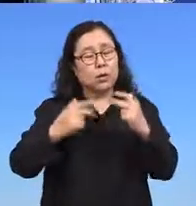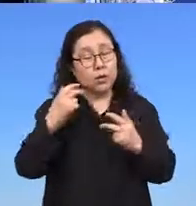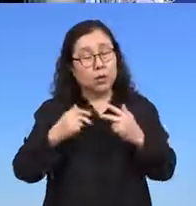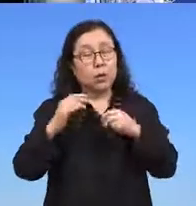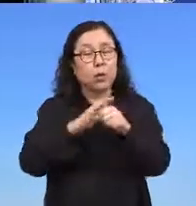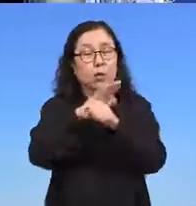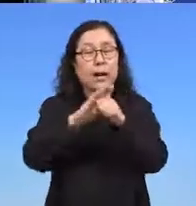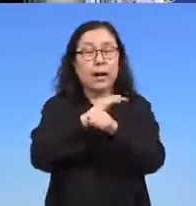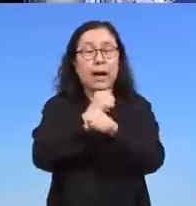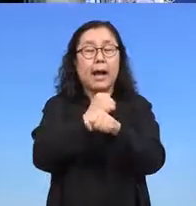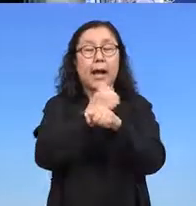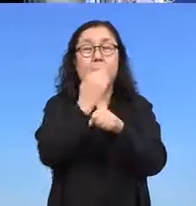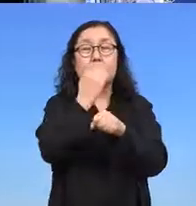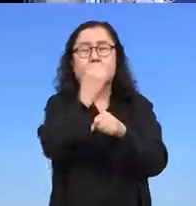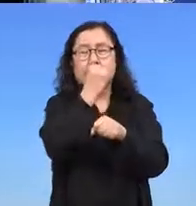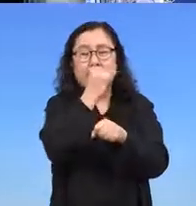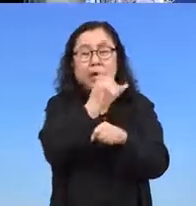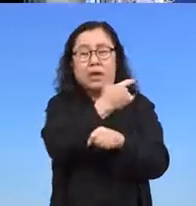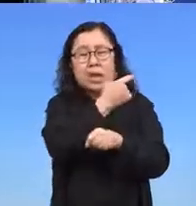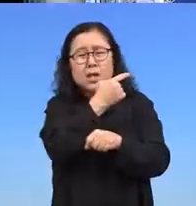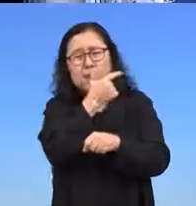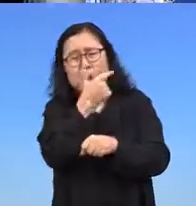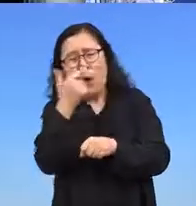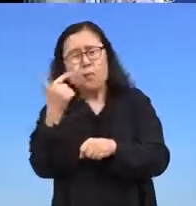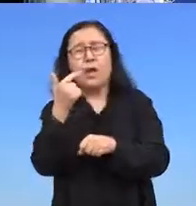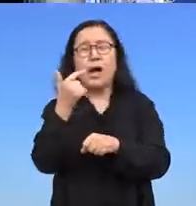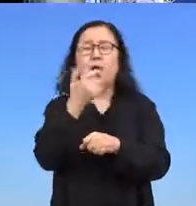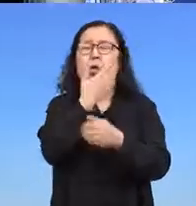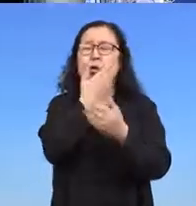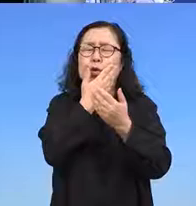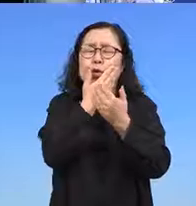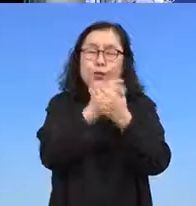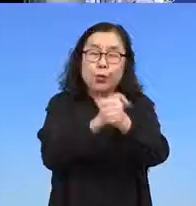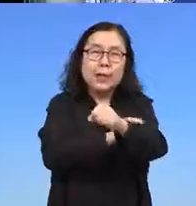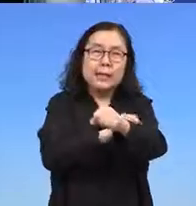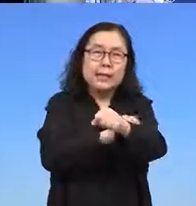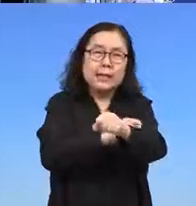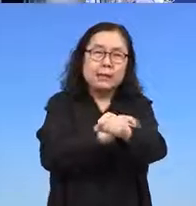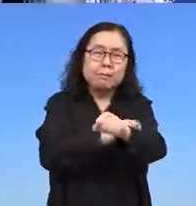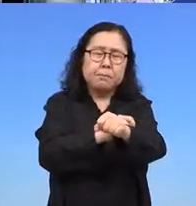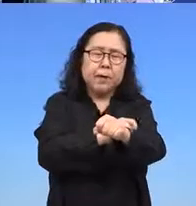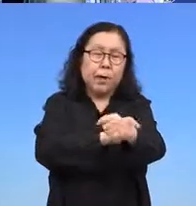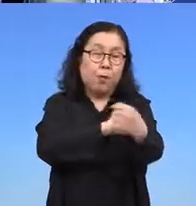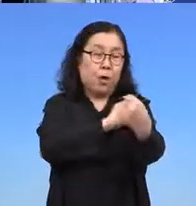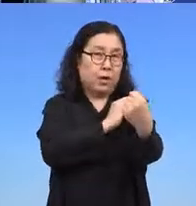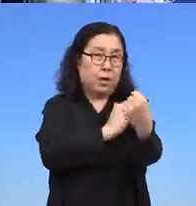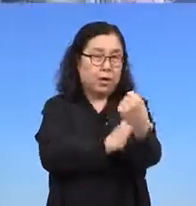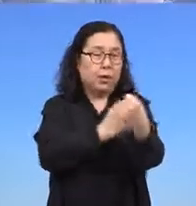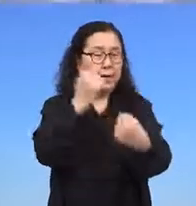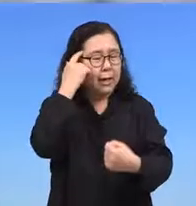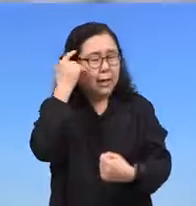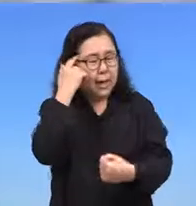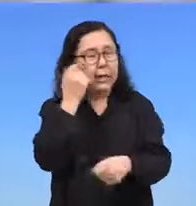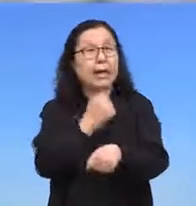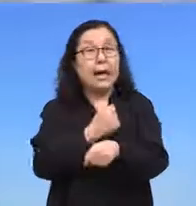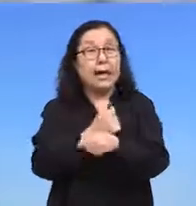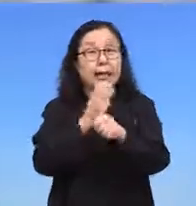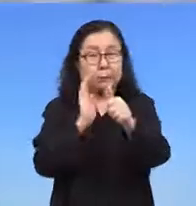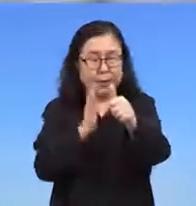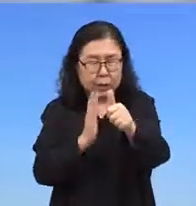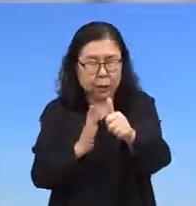하고 즐기고 사랑할 수 있다는 것이 얼마나 귀중한 특권인지를 생각해 보십시오.